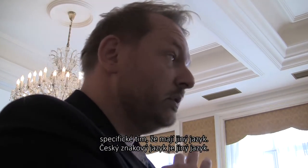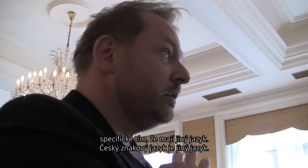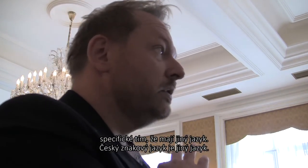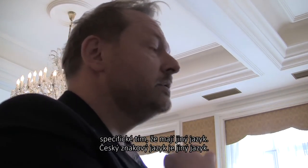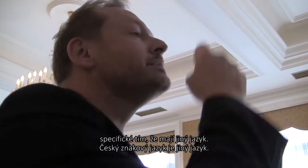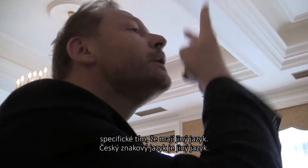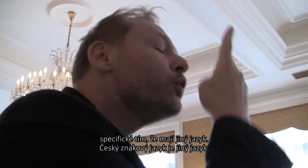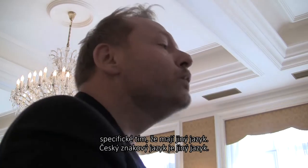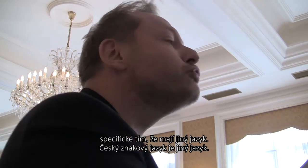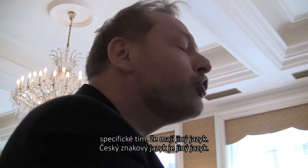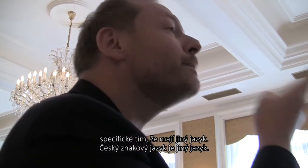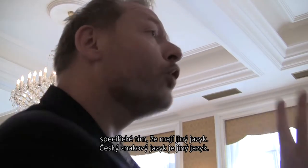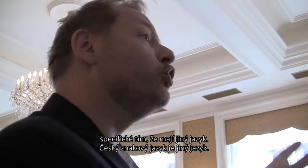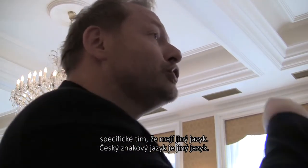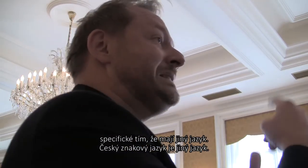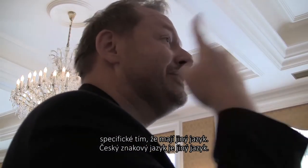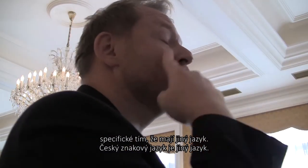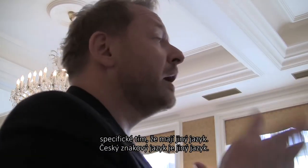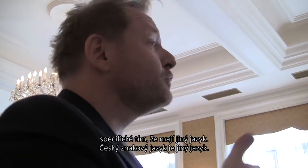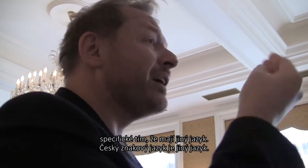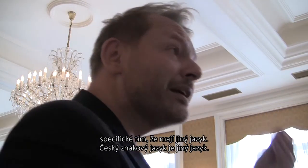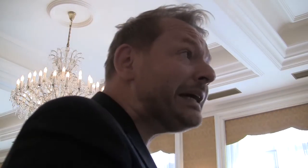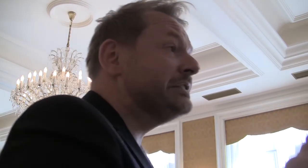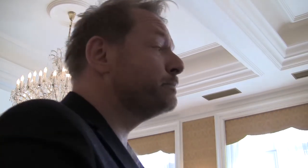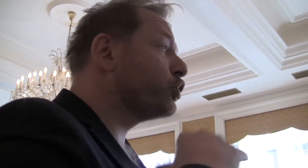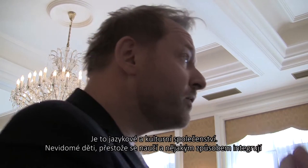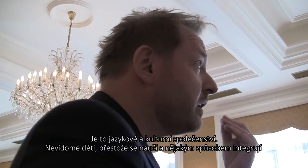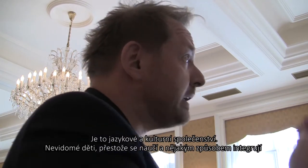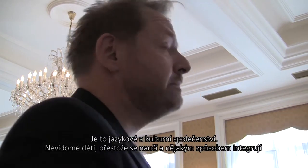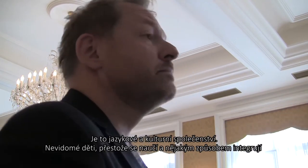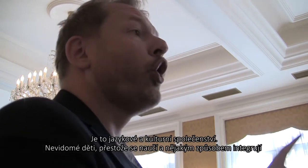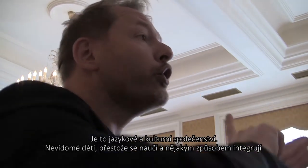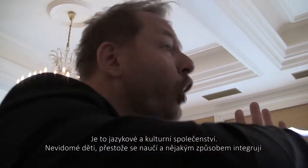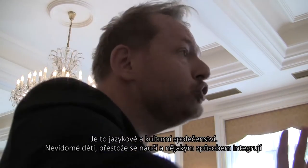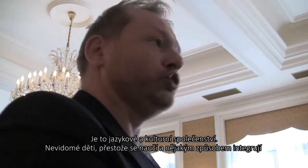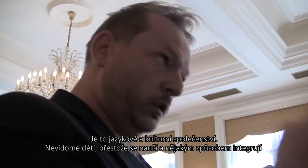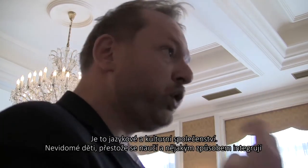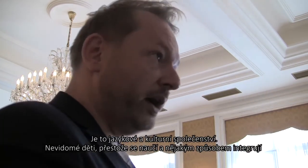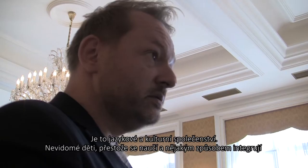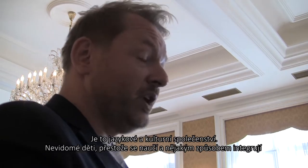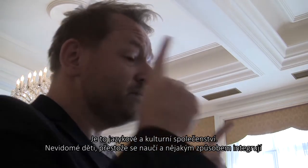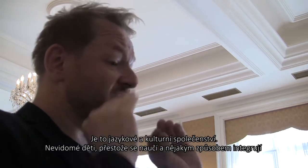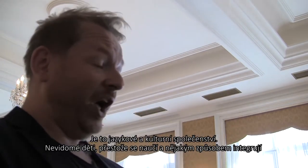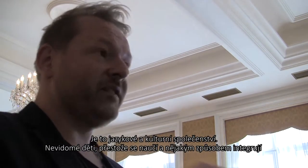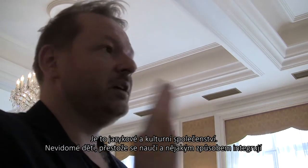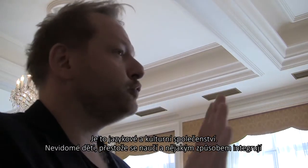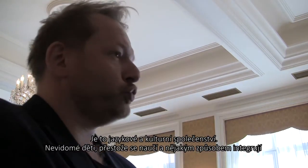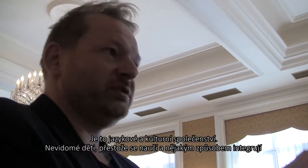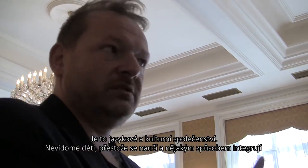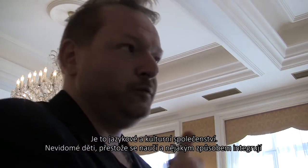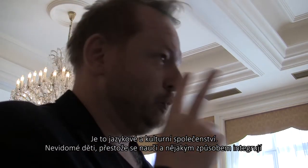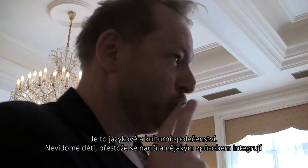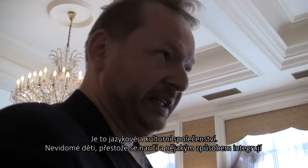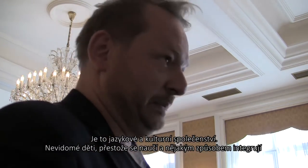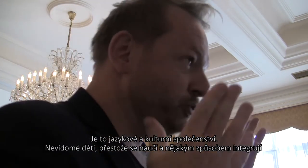že mají jiný jazyk. Český znakový jazyk je jiný jazyk. Je to jazykové a kulturní společenství. Nevidomé